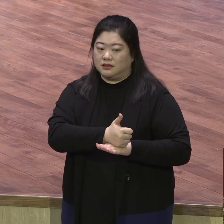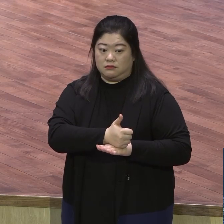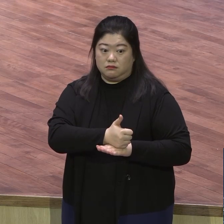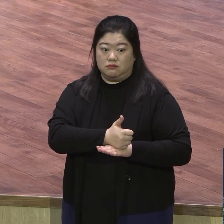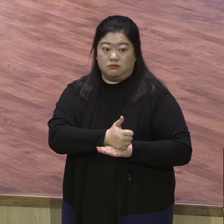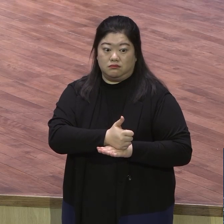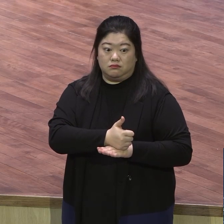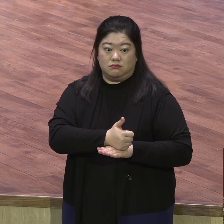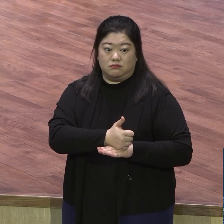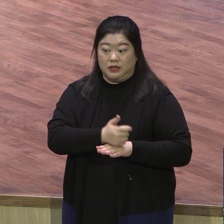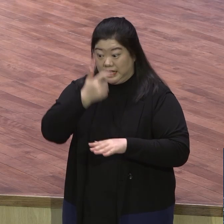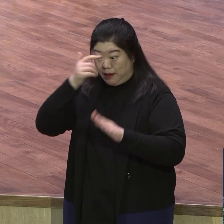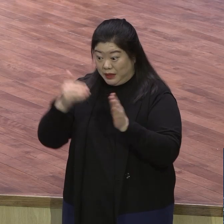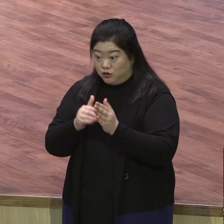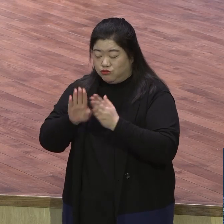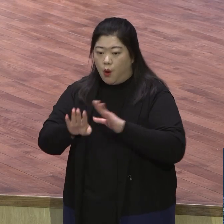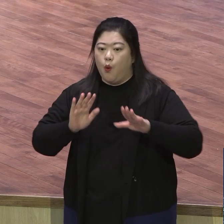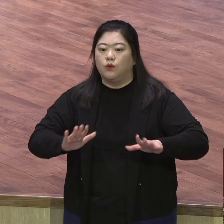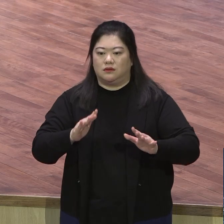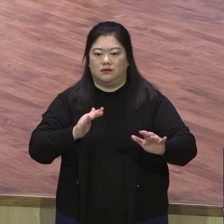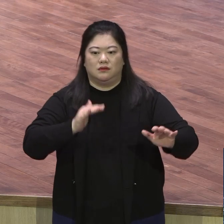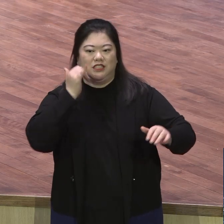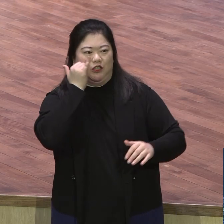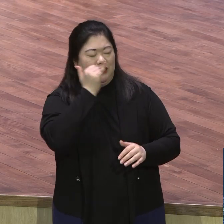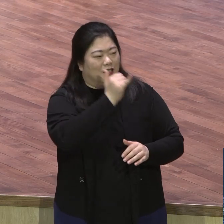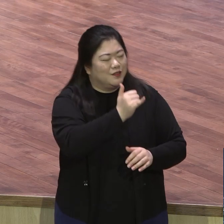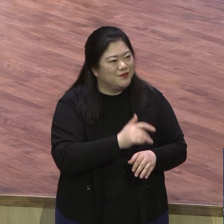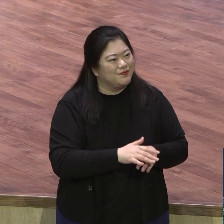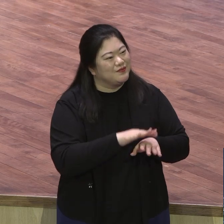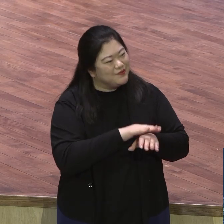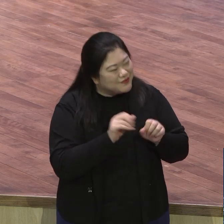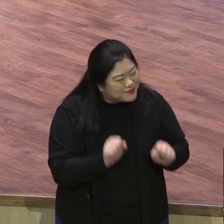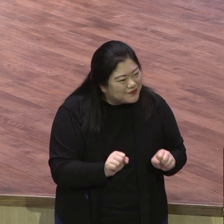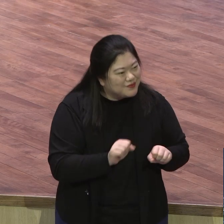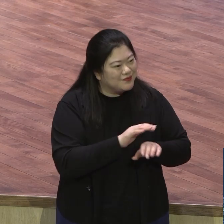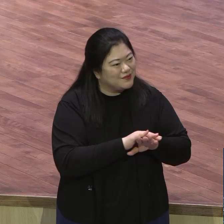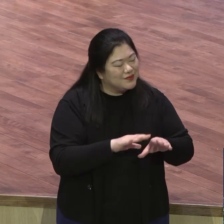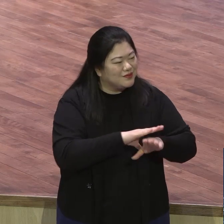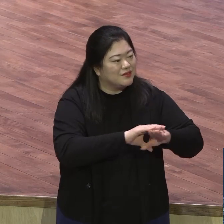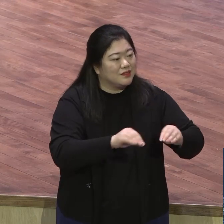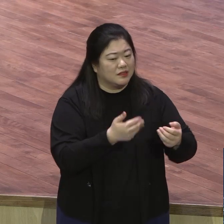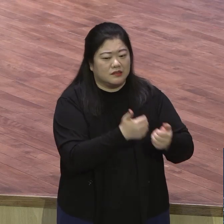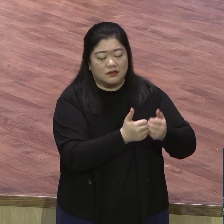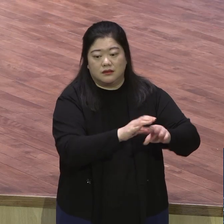오늘 해결하시 바랍니다. 예배 끝나면 바로 해결하시